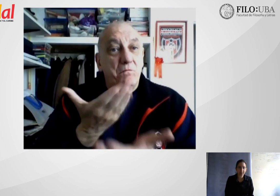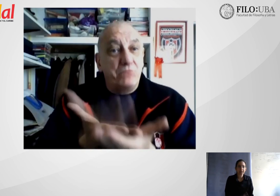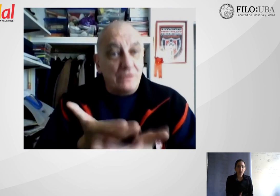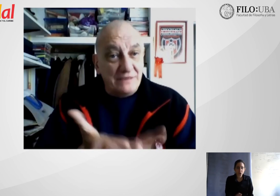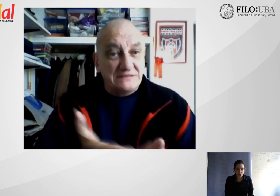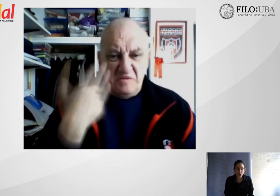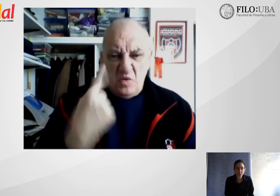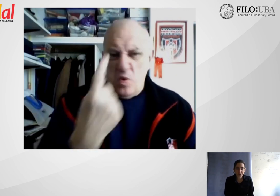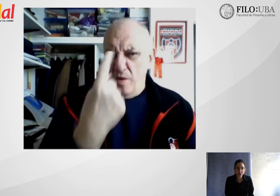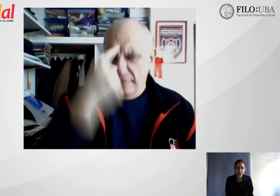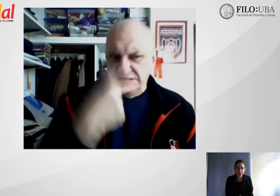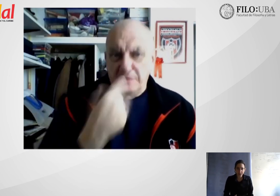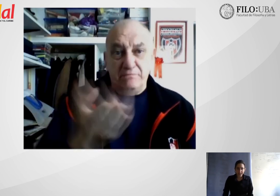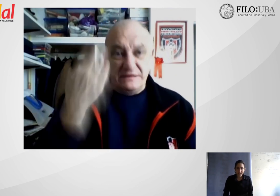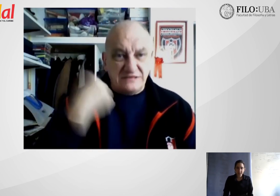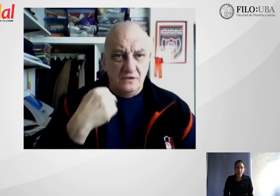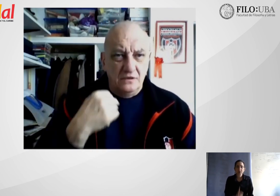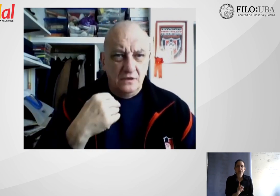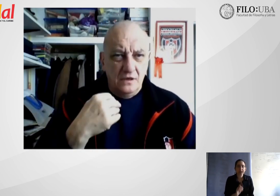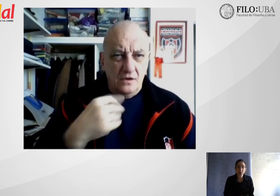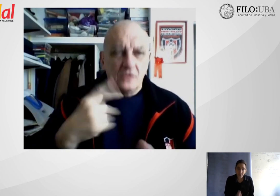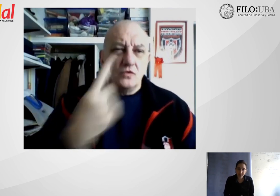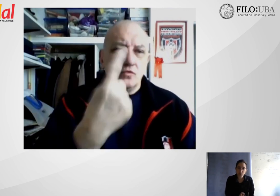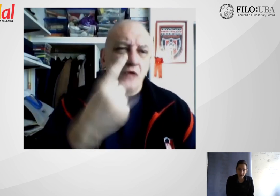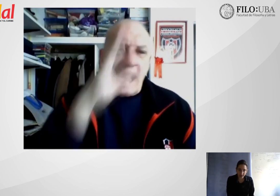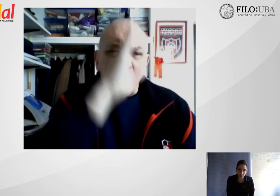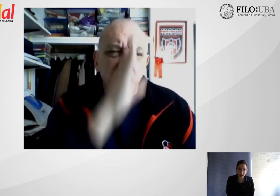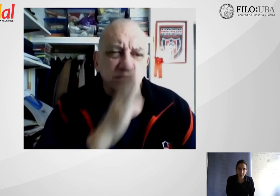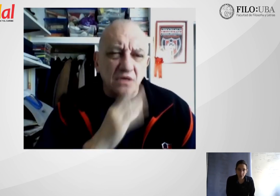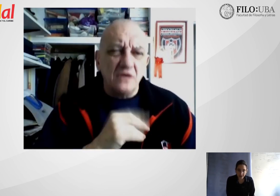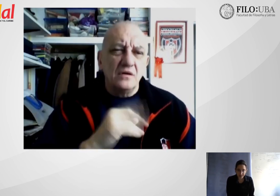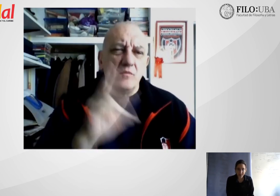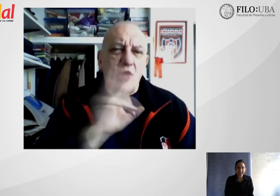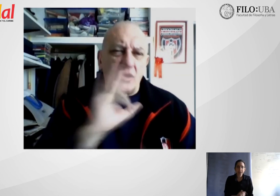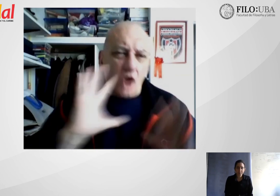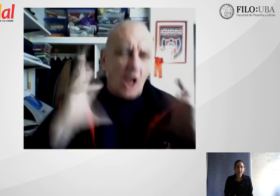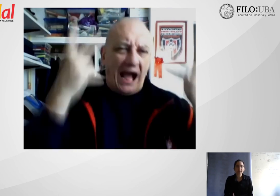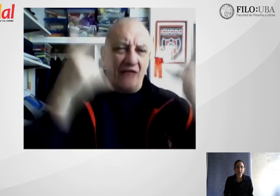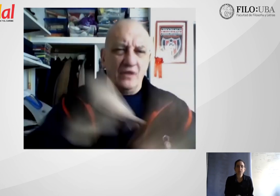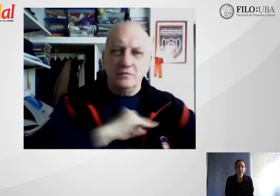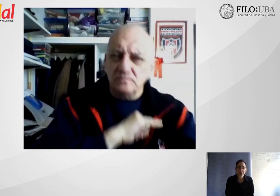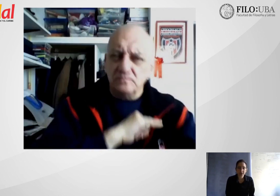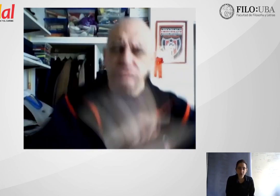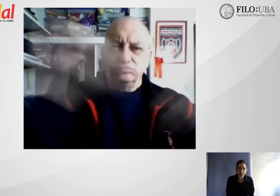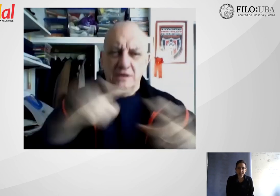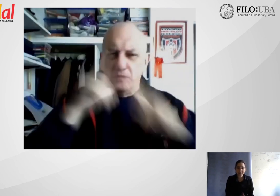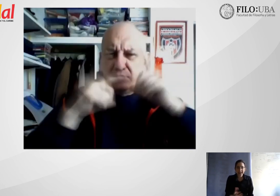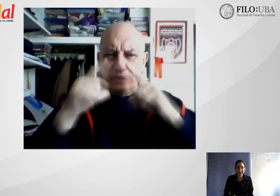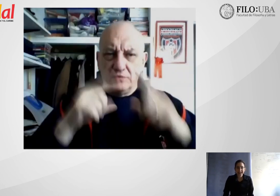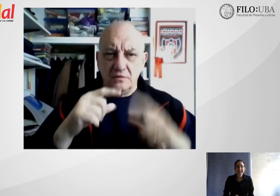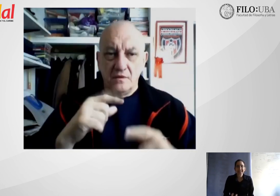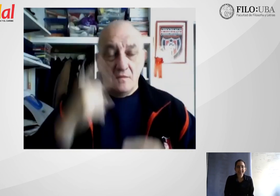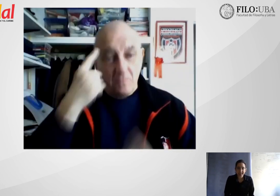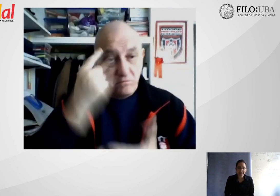tema? Nosotros como asociación hicimos hace un mes una propuesta, en especial pensando en personas sordas